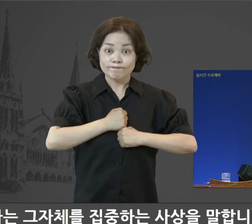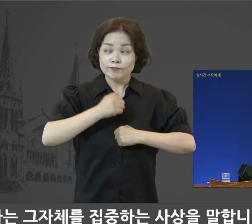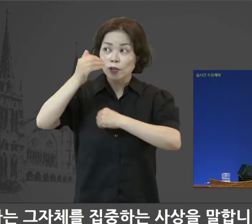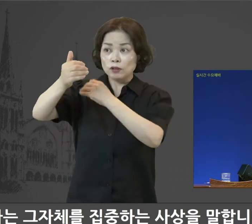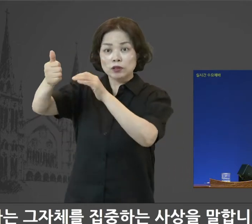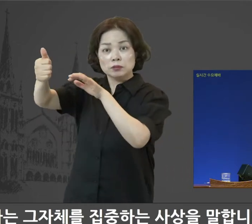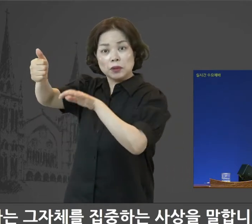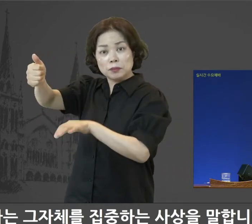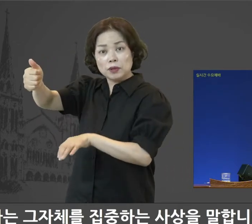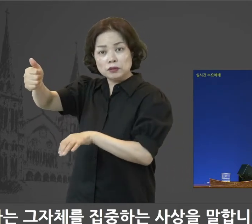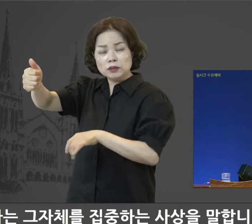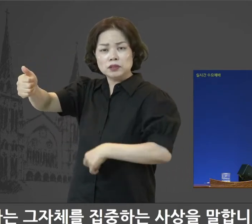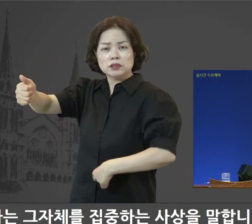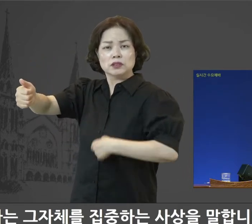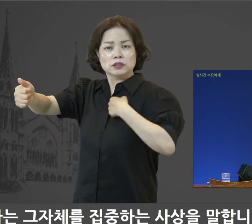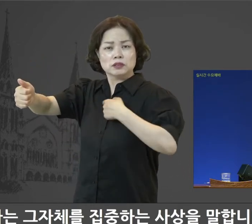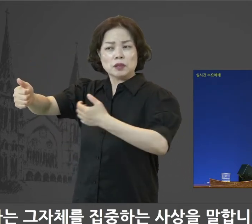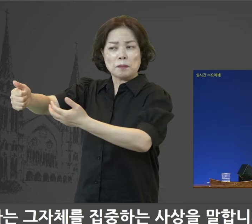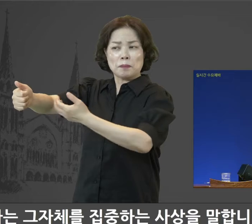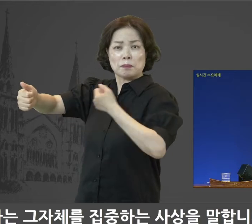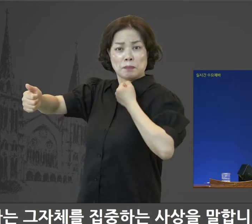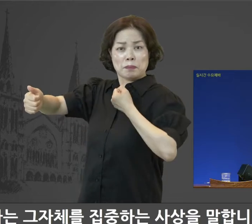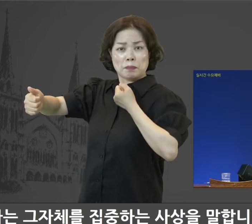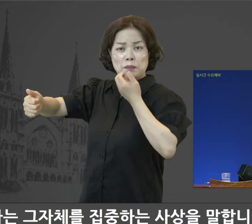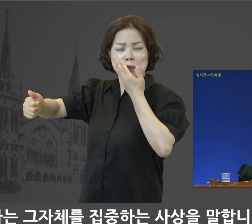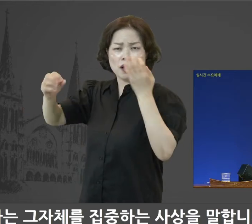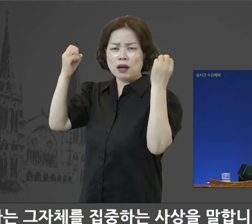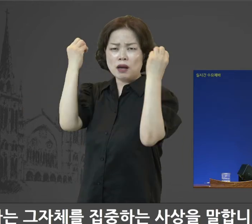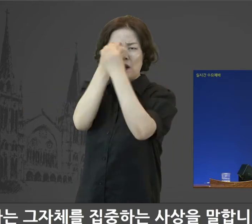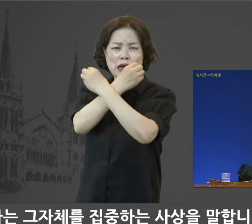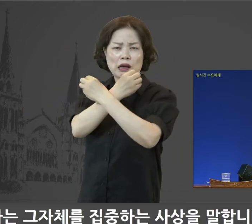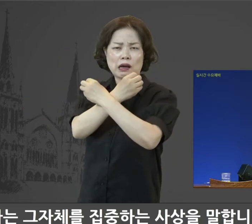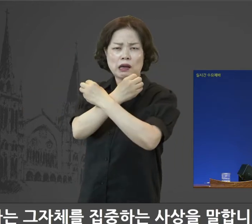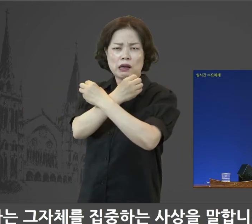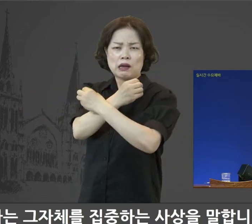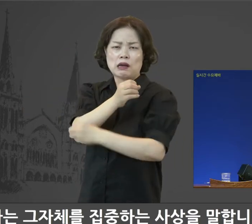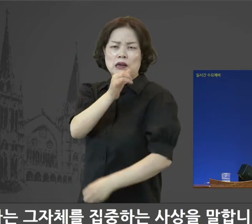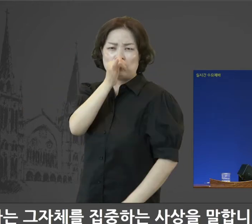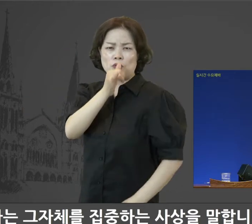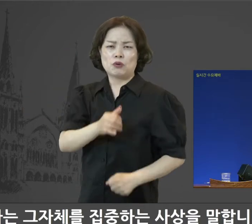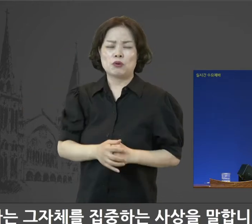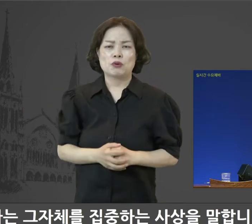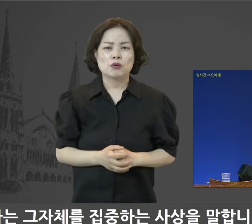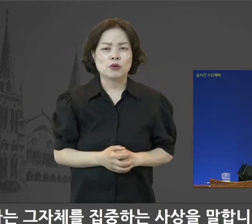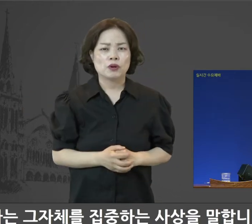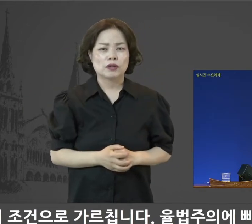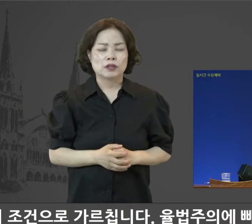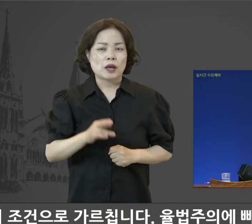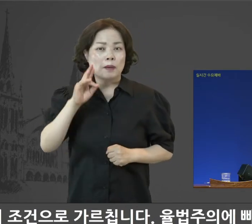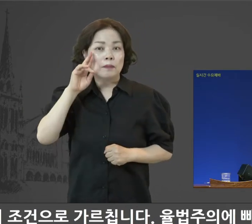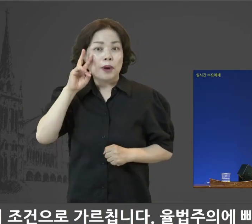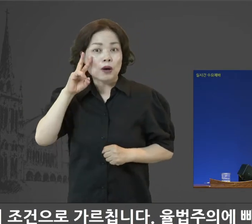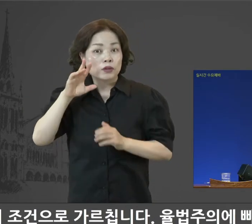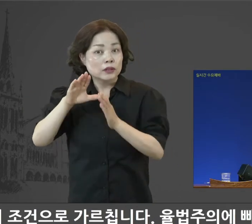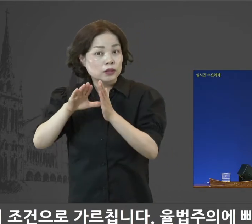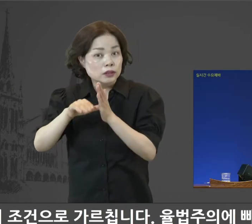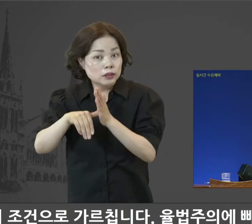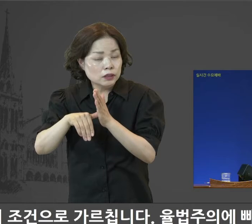하나님 앞에서 의를 얻을 수 있다라고 착각하게 되는 것입니다. 바울